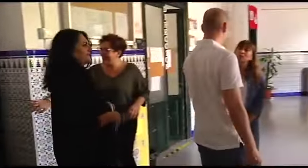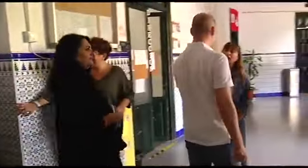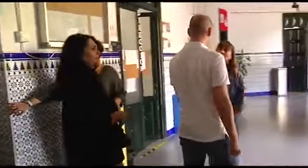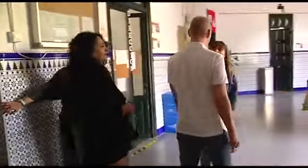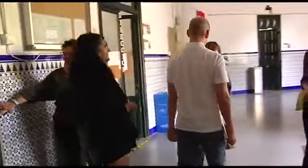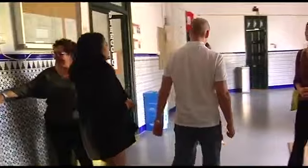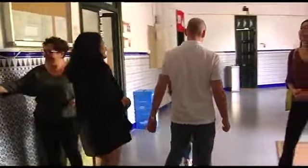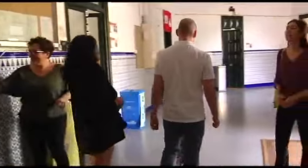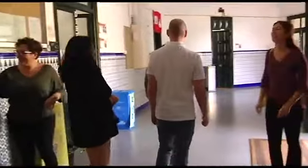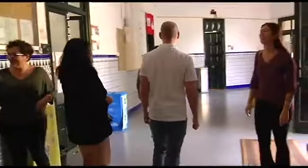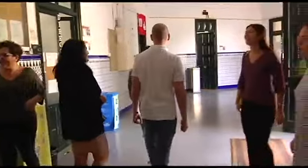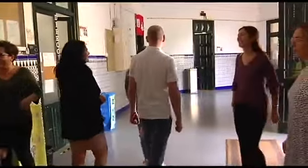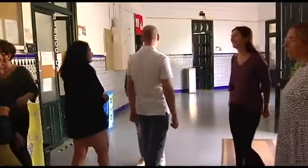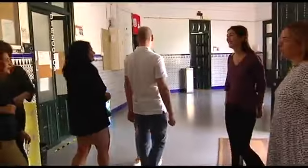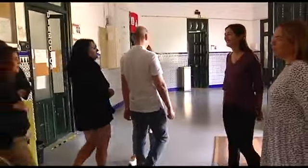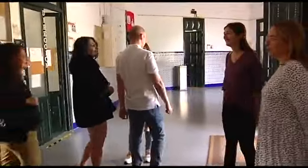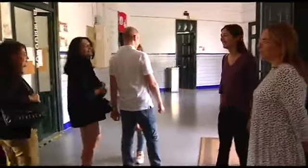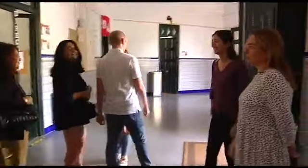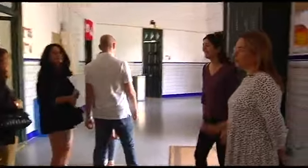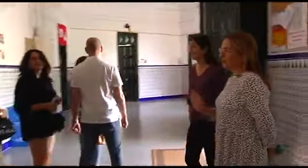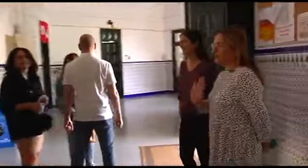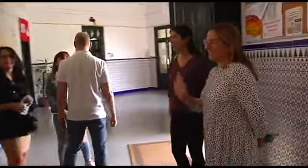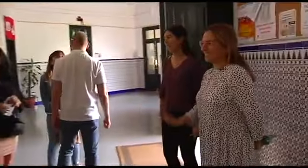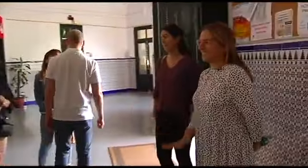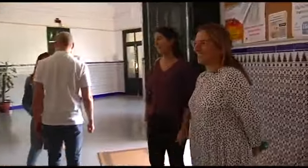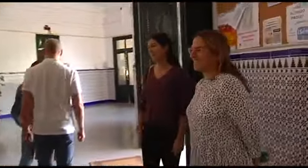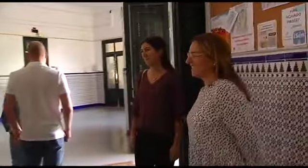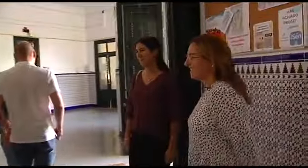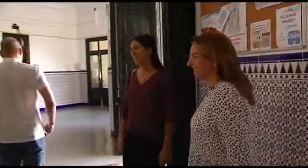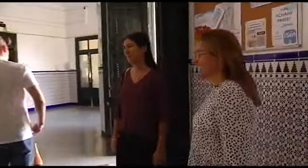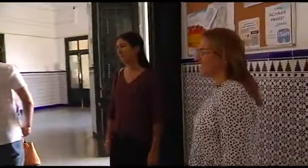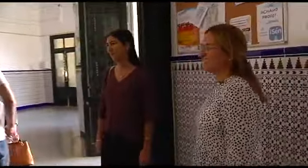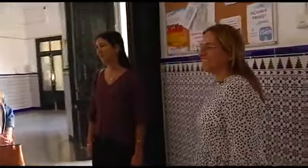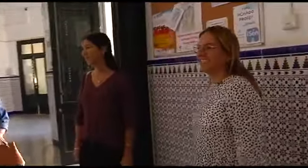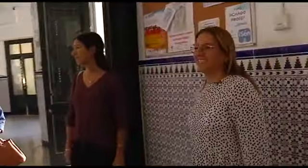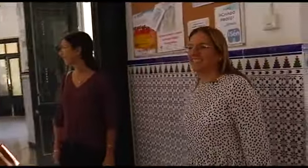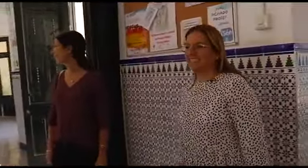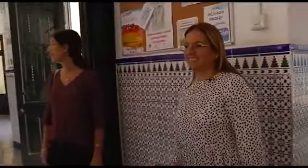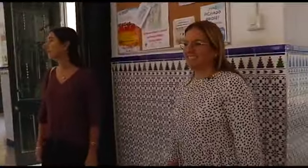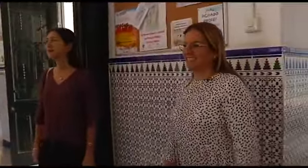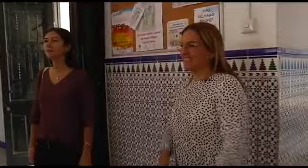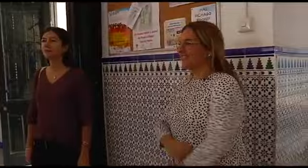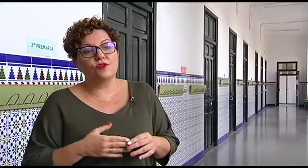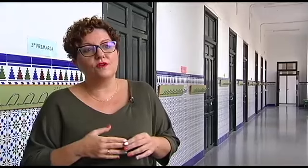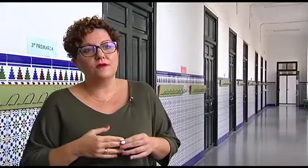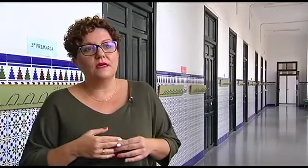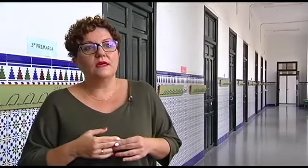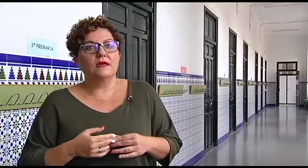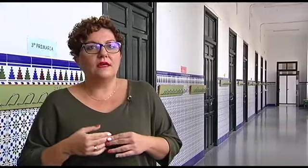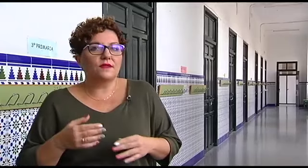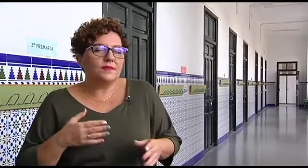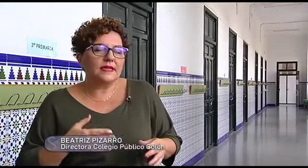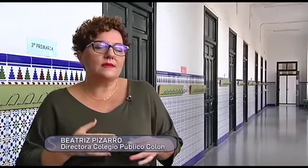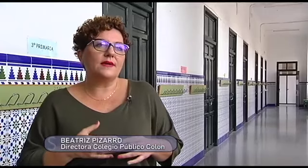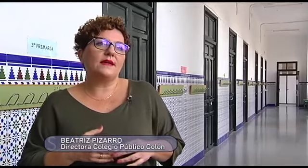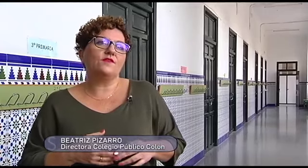Erasmus+. Esta semana tenemos grupos de... Están en un congreso de inclusión, y hace un par de semanas nos